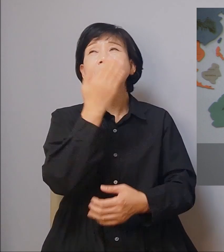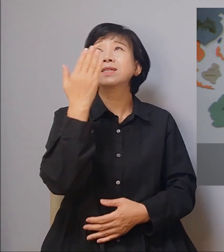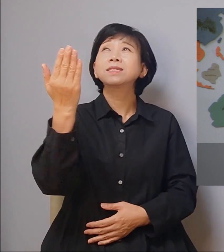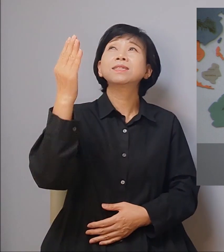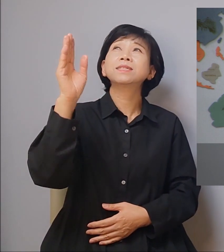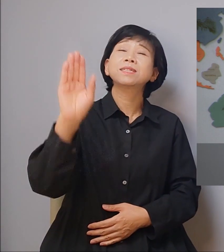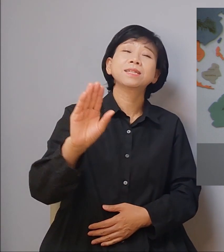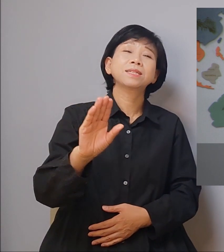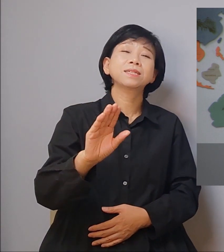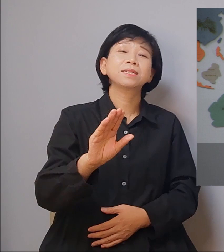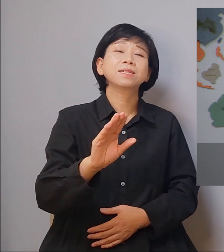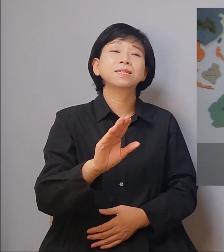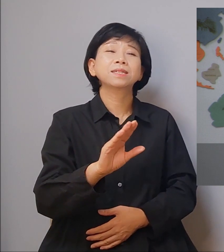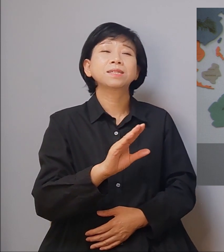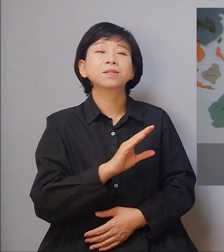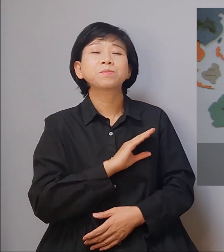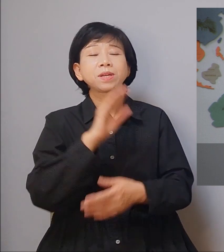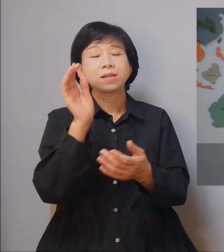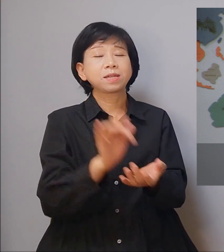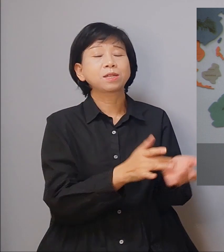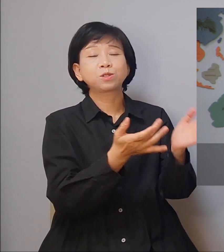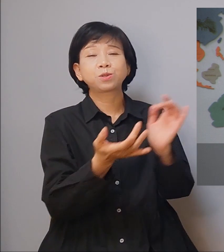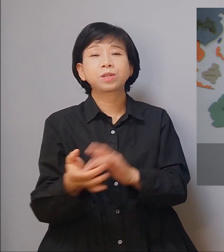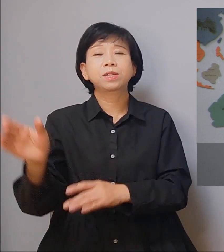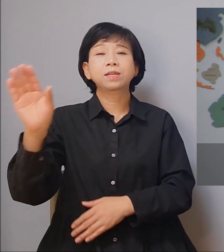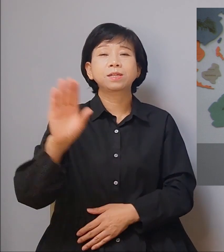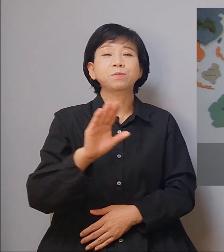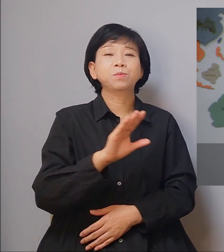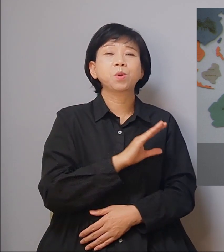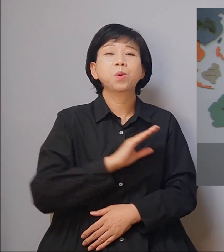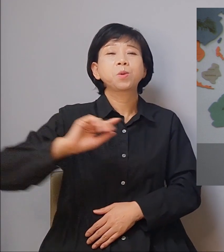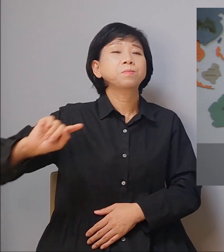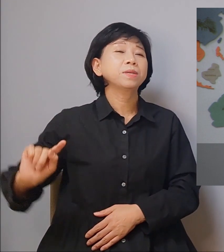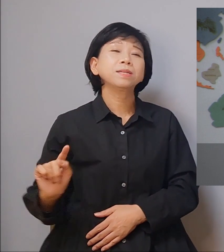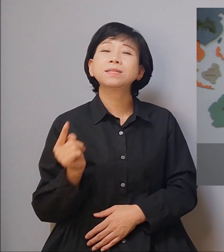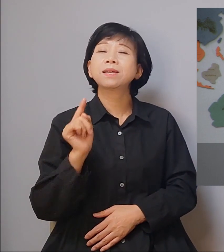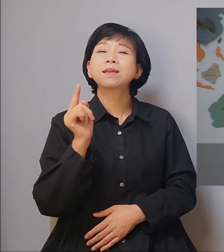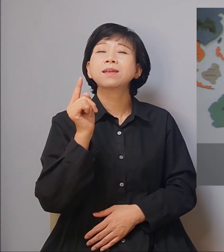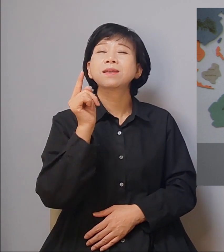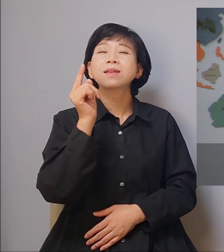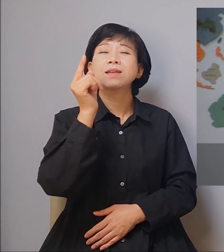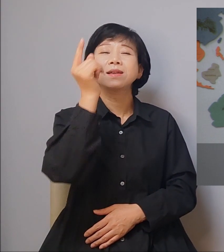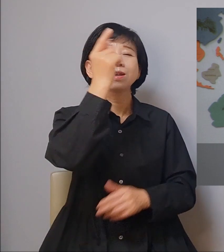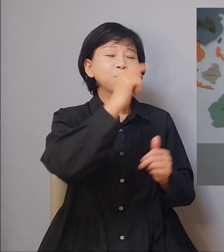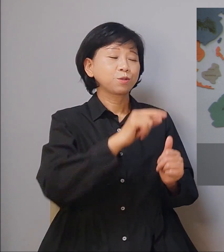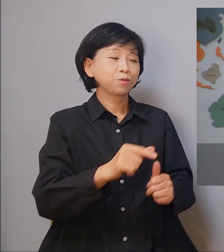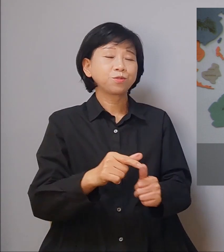능력의 그 이름 예수 이름 높이세